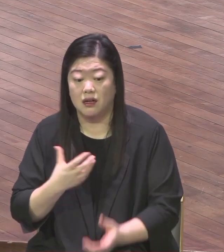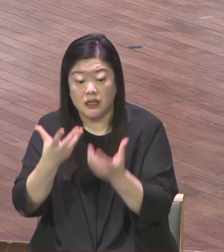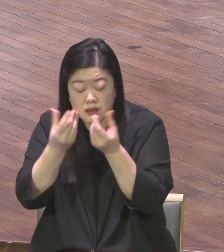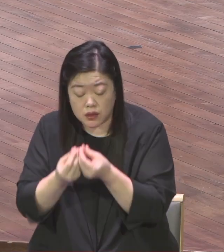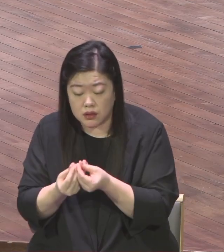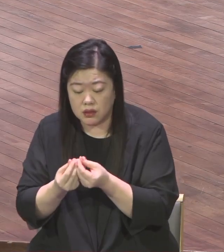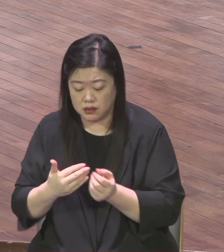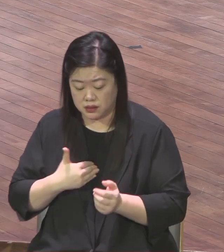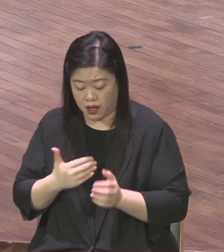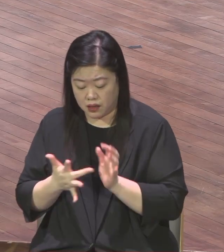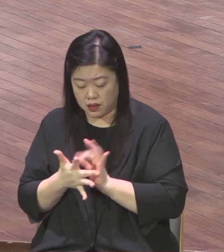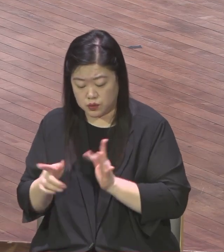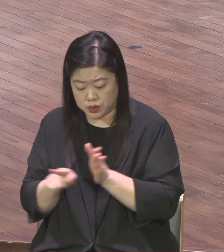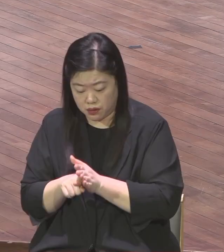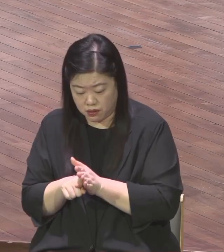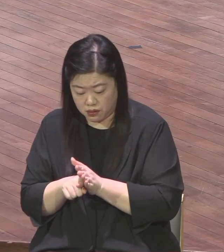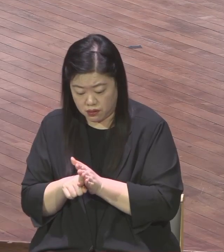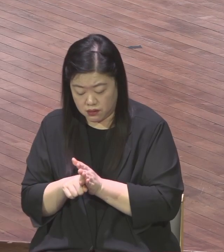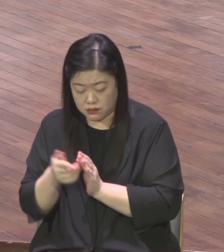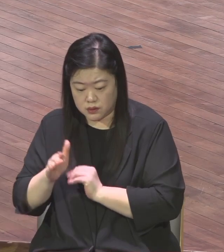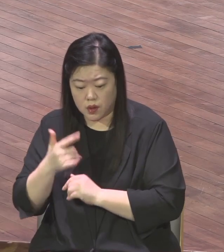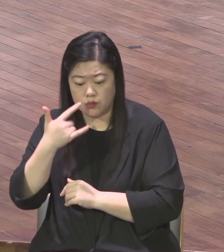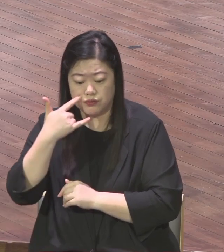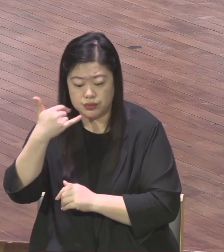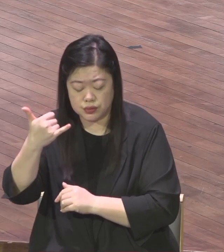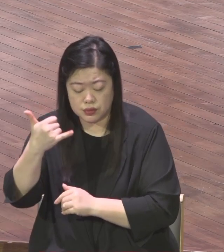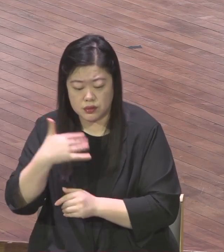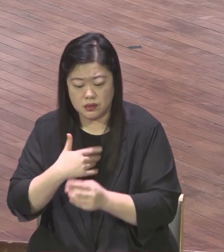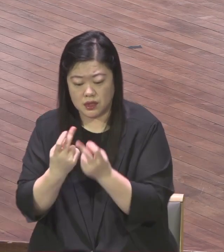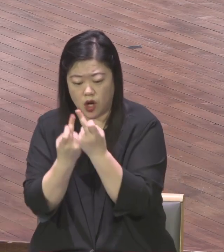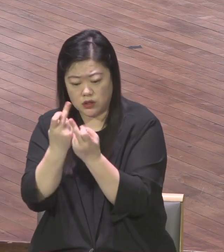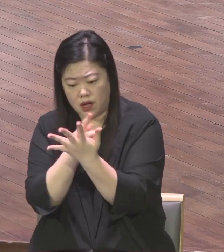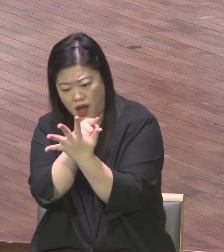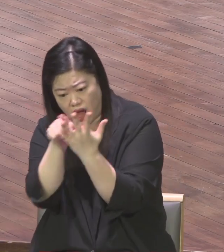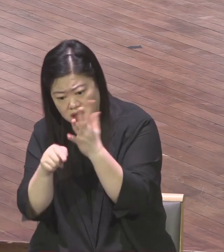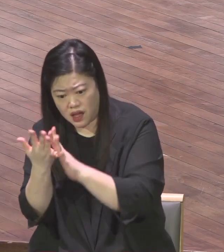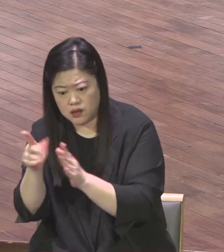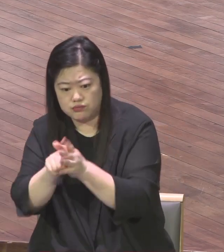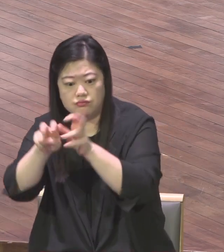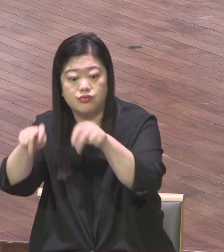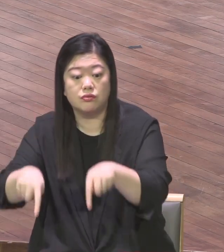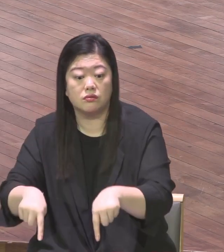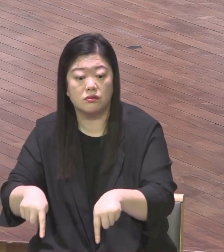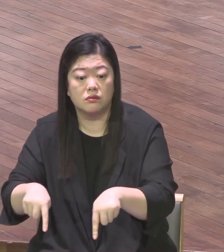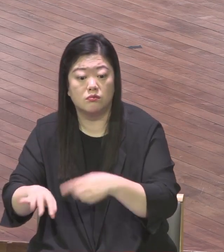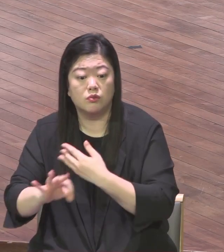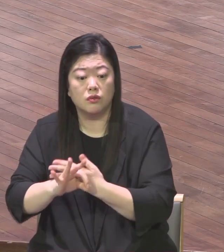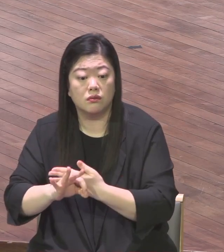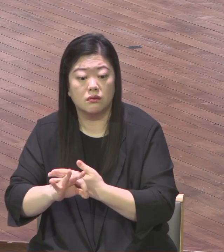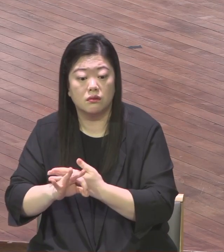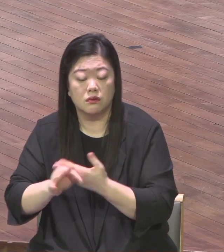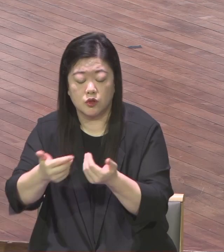형제들이, 내가 잘 아는 내 사랑하는 자가 그 지옥에서 영원히